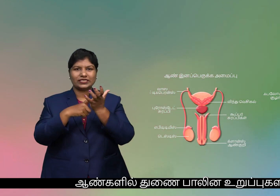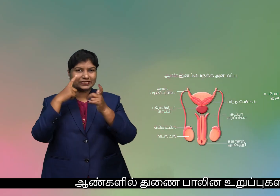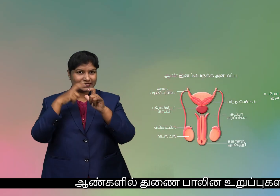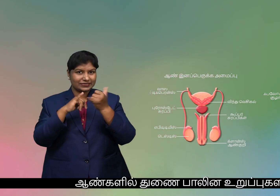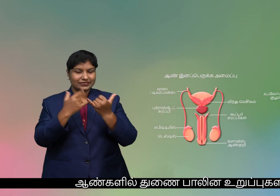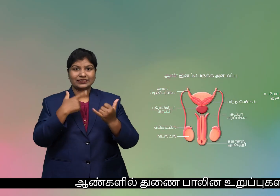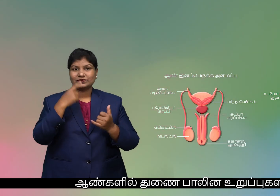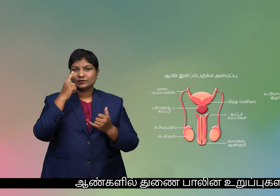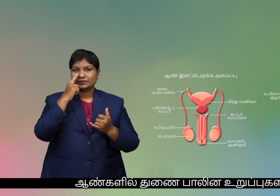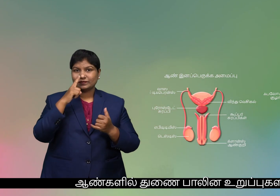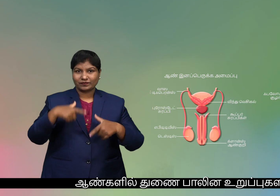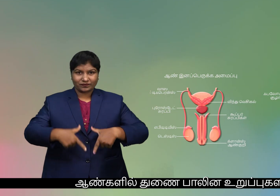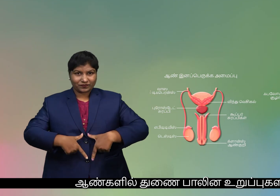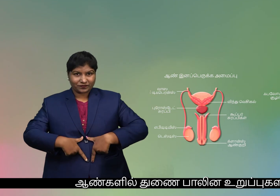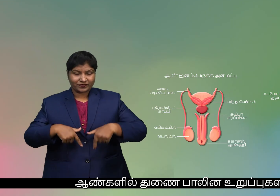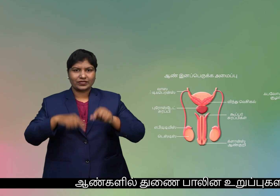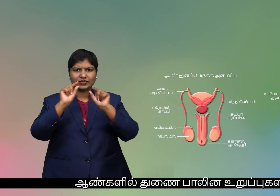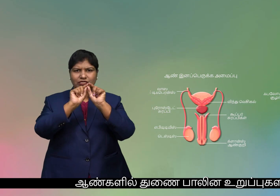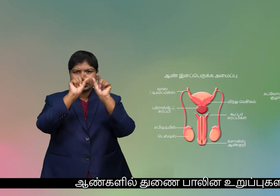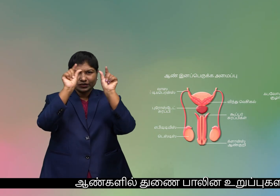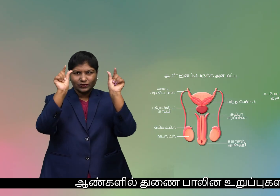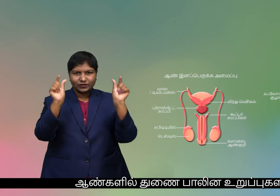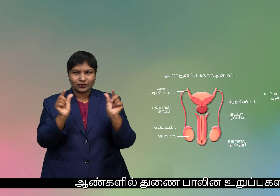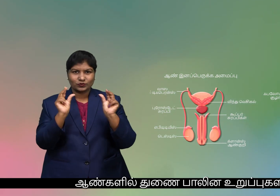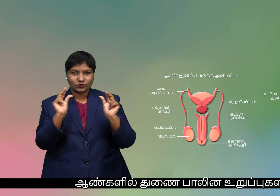ஆண்களில் துணை பாலின உறுப்புகளில்